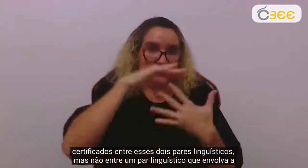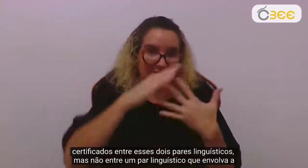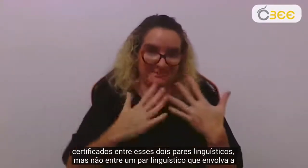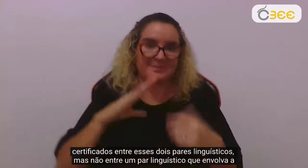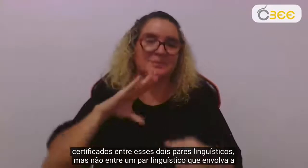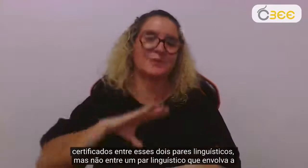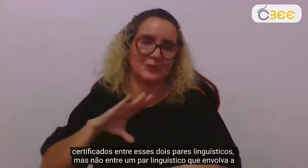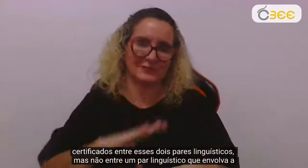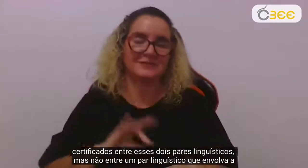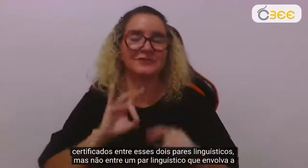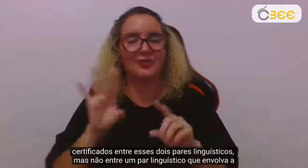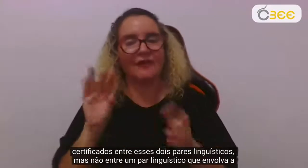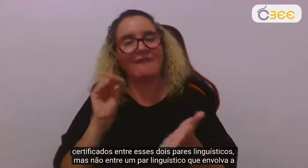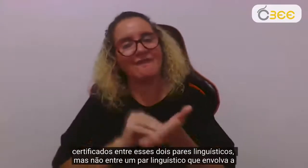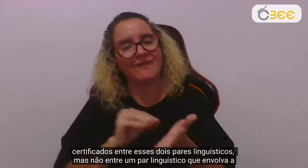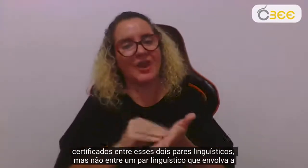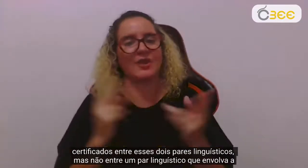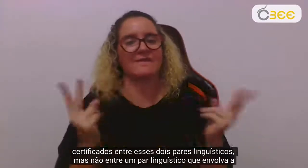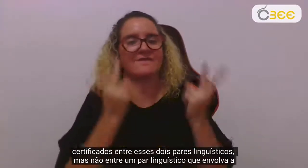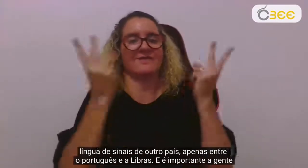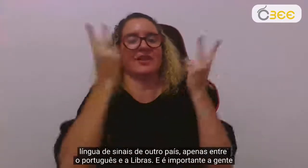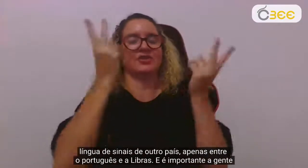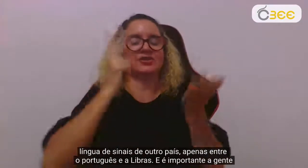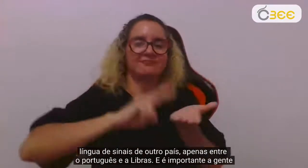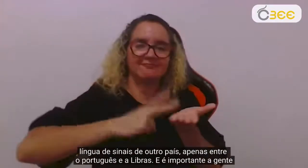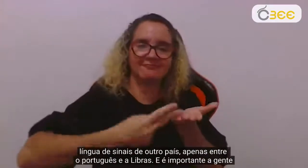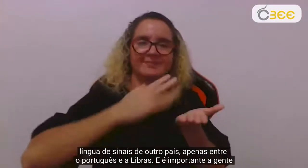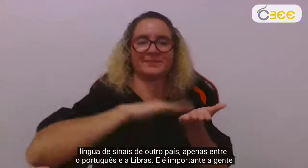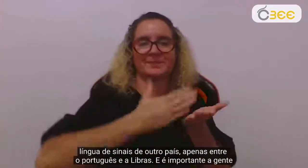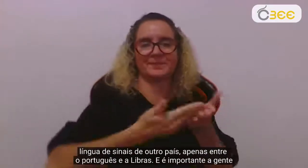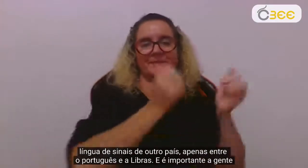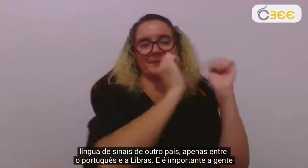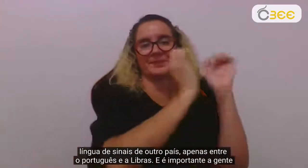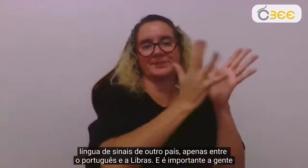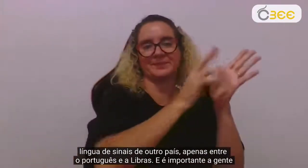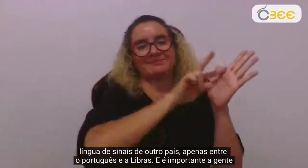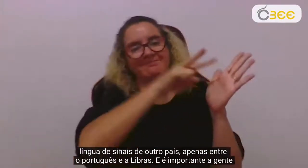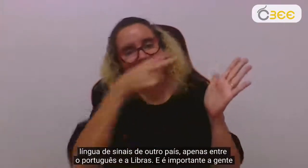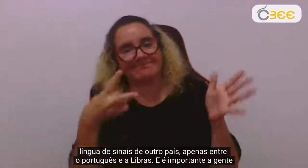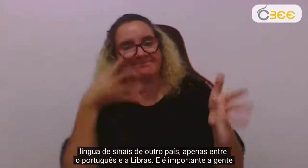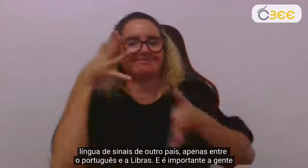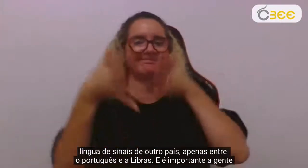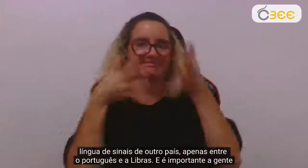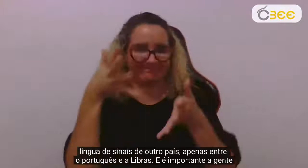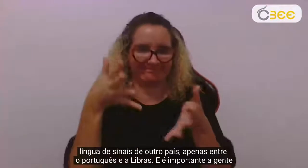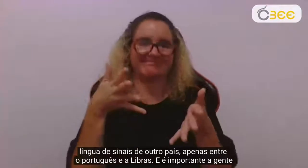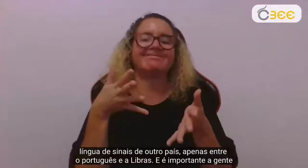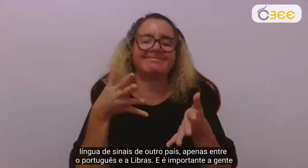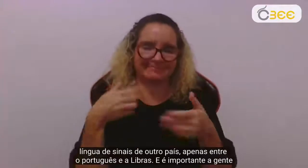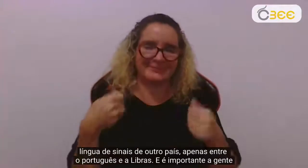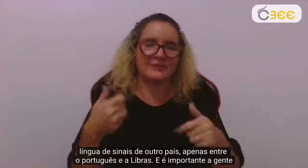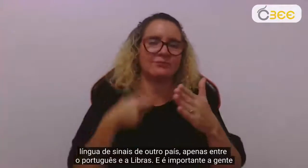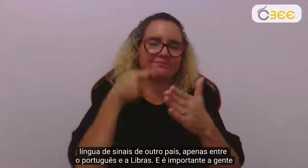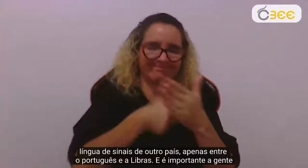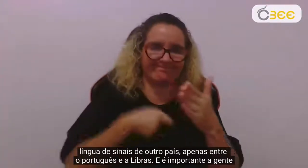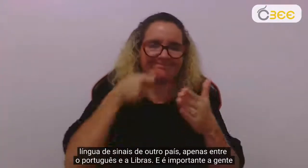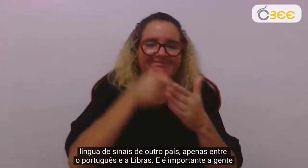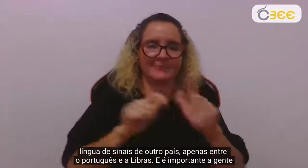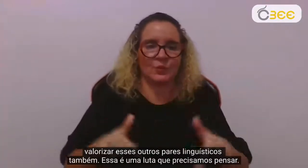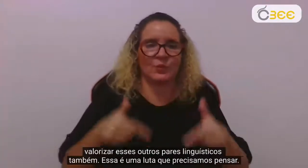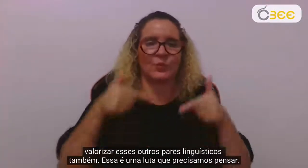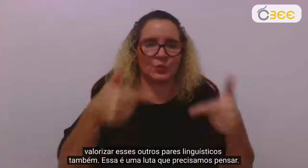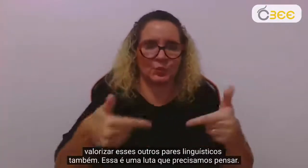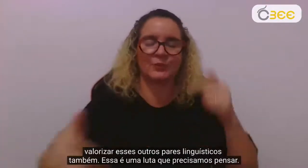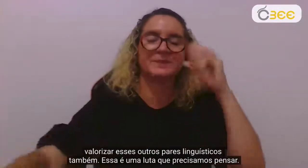não entre um par linguístico que envolva a língua de sinais de outro país, apenas entre o português e a Libras. E é importante a